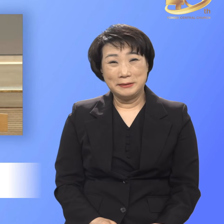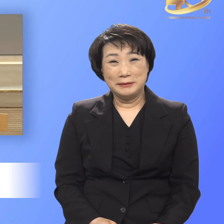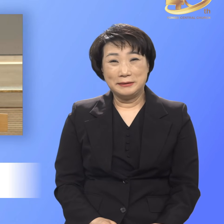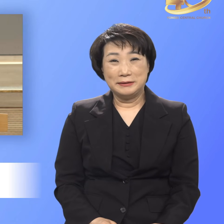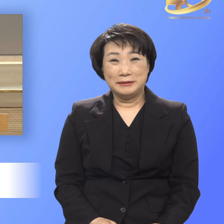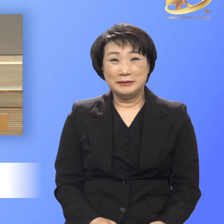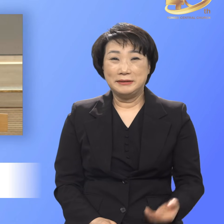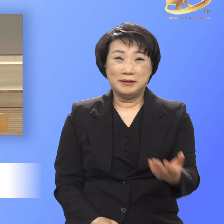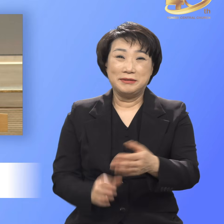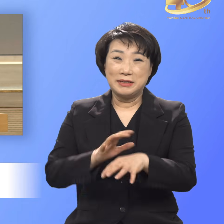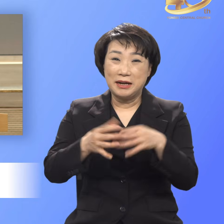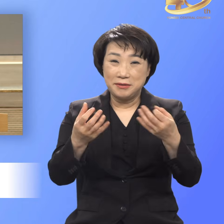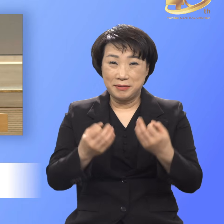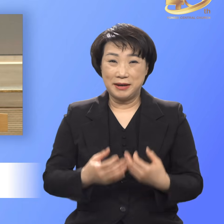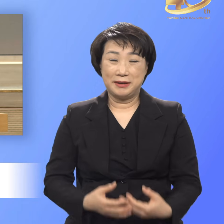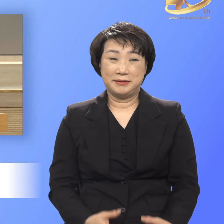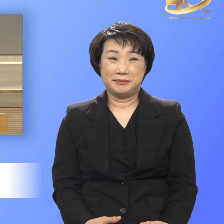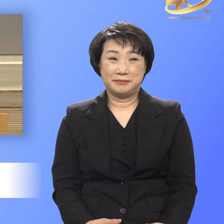잘 봐.